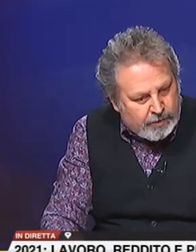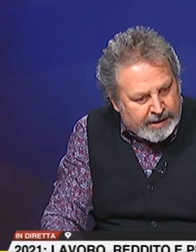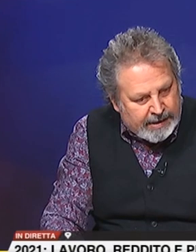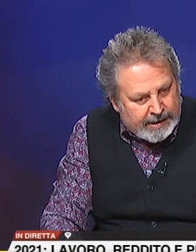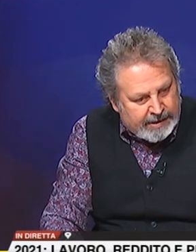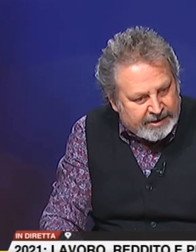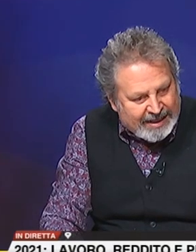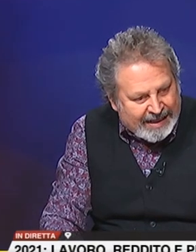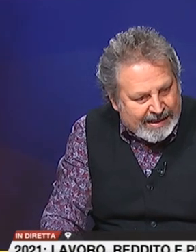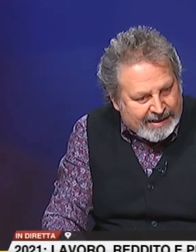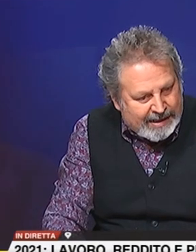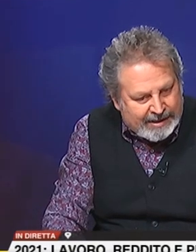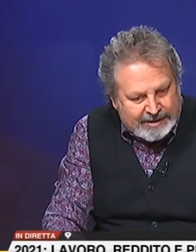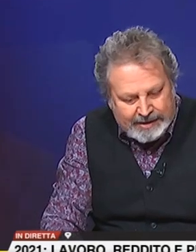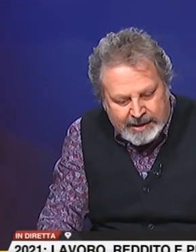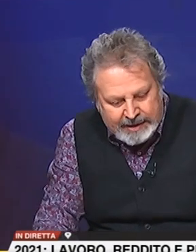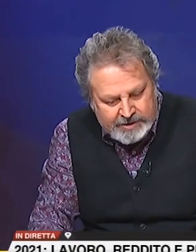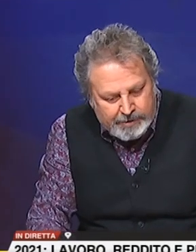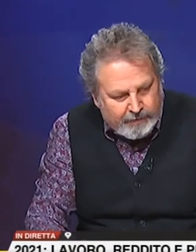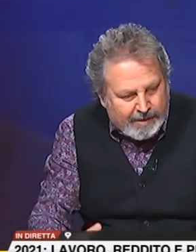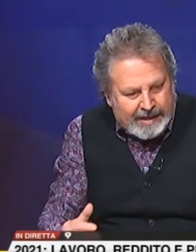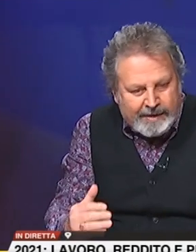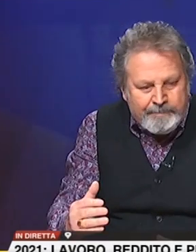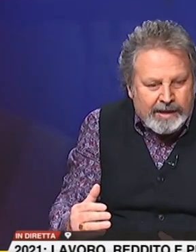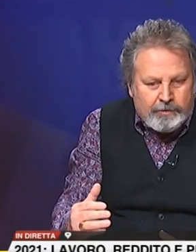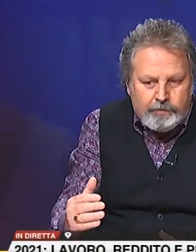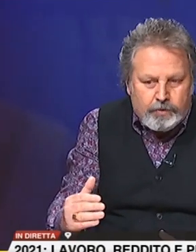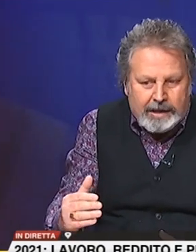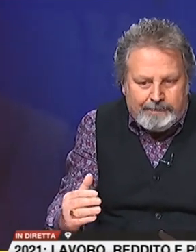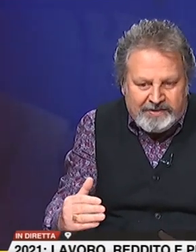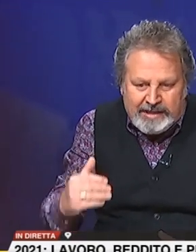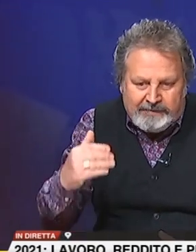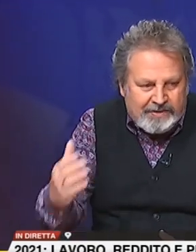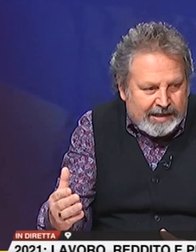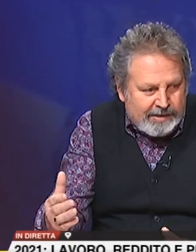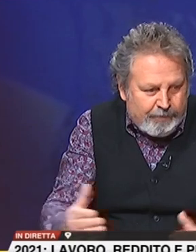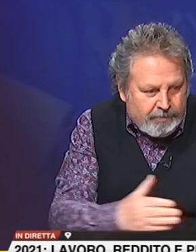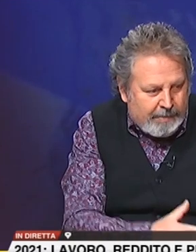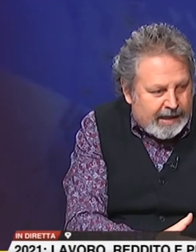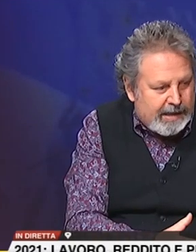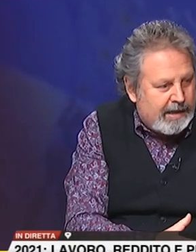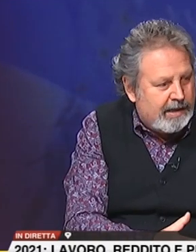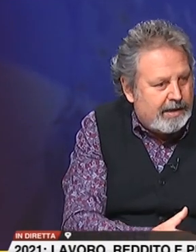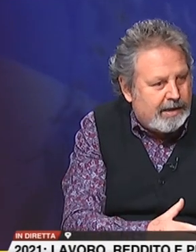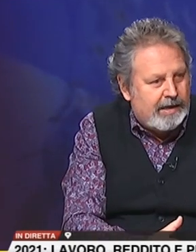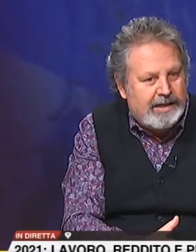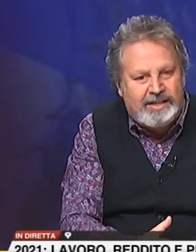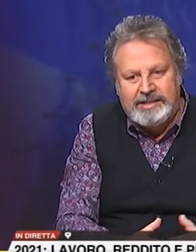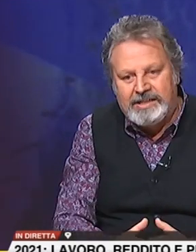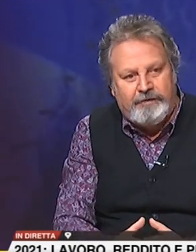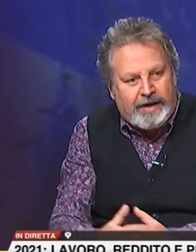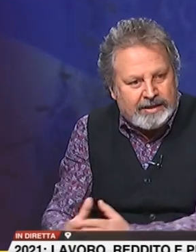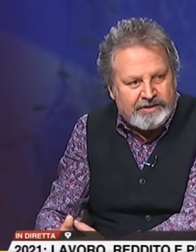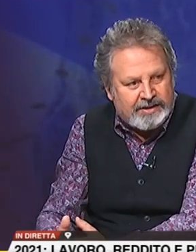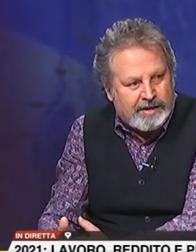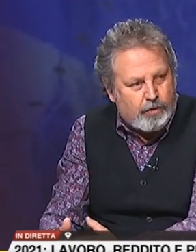abbiamo visto anche in Inghilterra, anche in altre nazioni dove magari hanno avuto la capacità di vaccinare di più, ma la gente